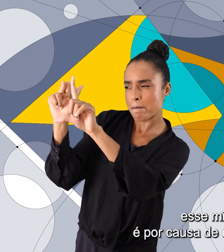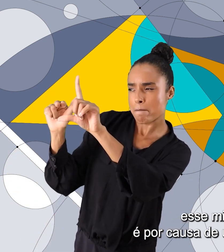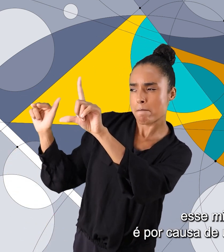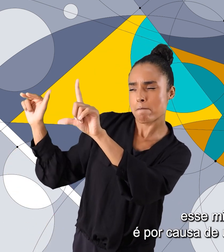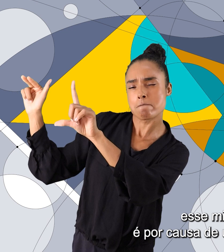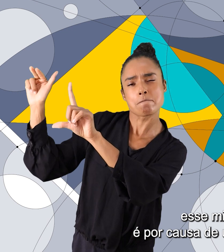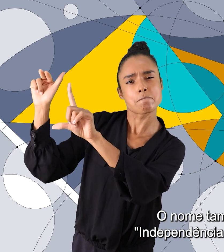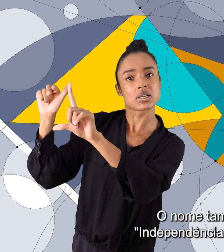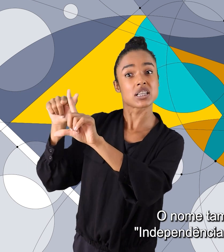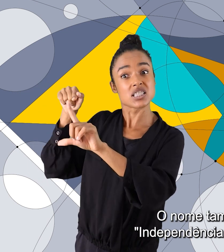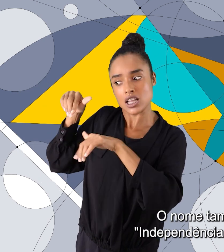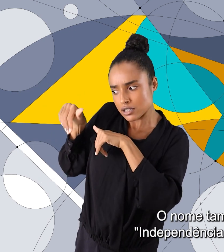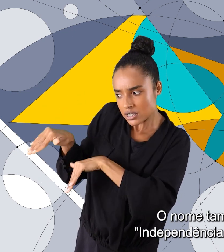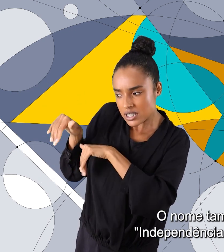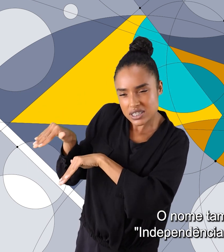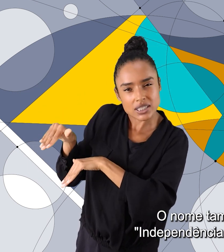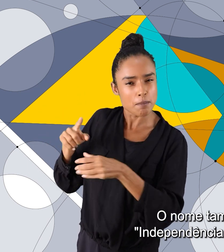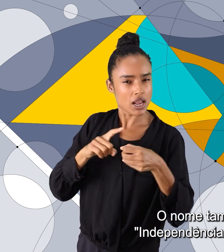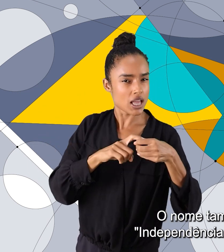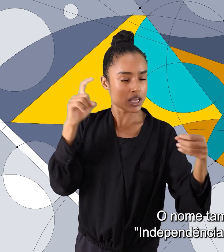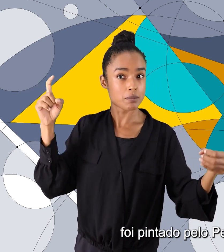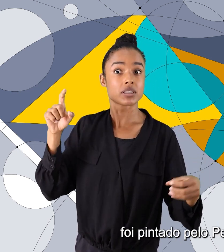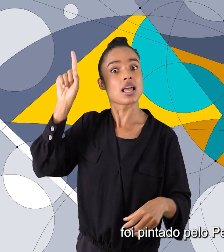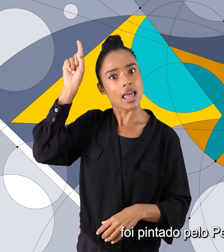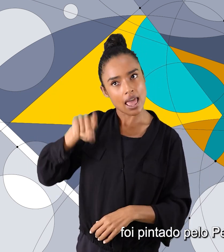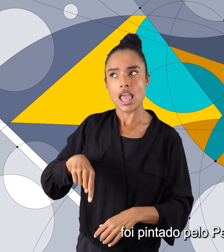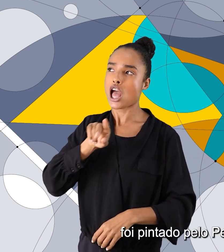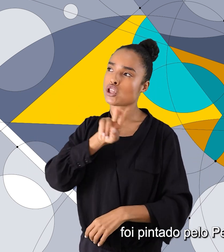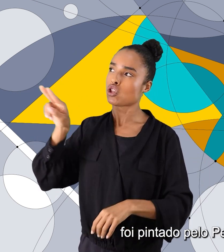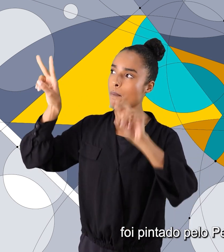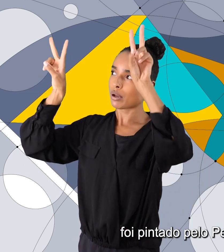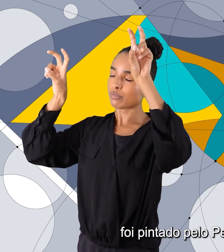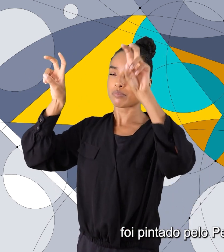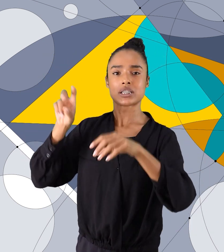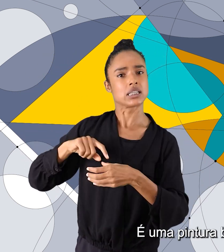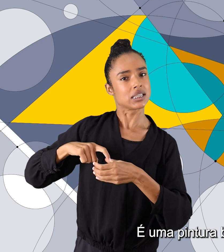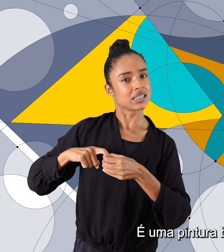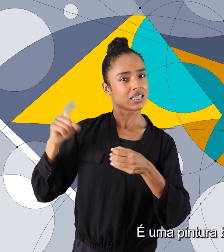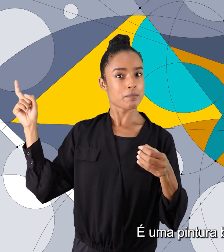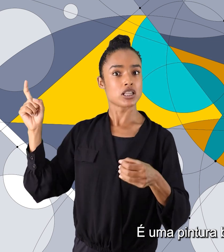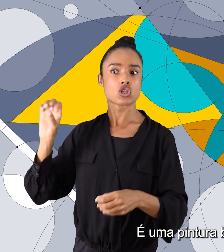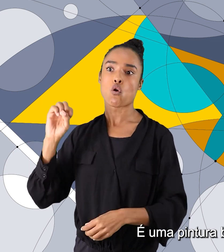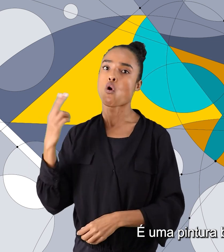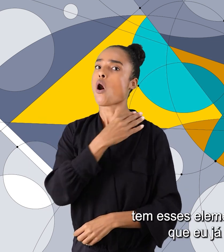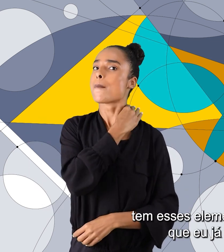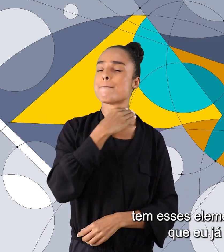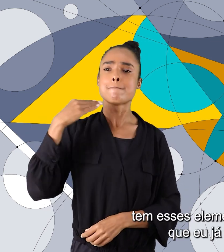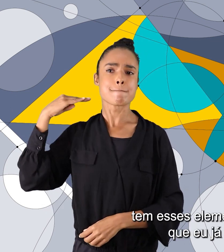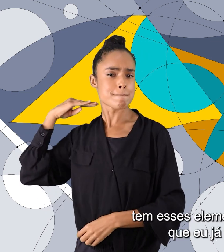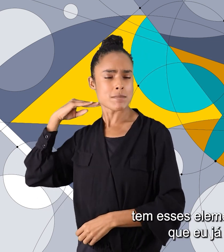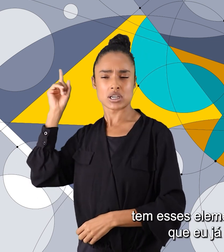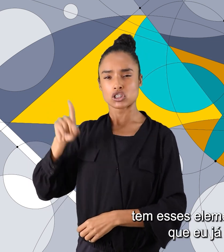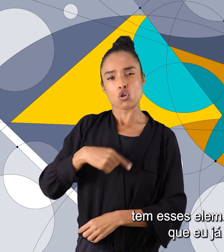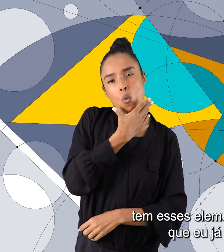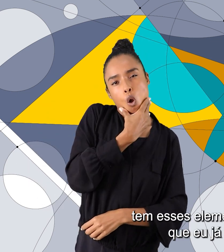de um quadro. O nome também é Independência ou Morte, foi pintado pelo Pedro Américo. É uma pintura bem épica, tem esses